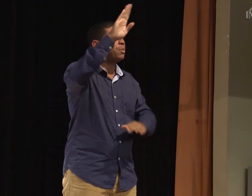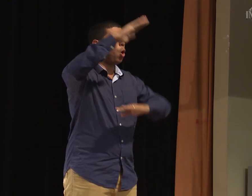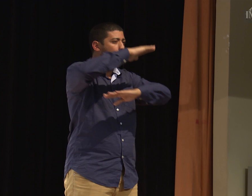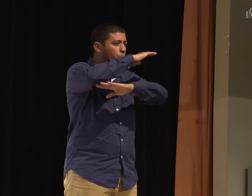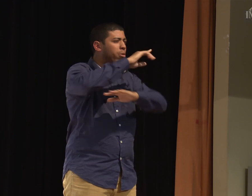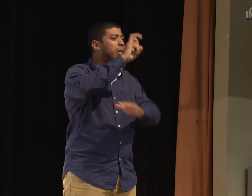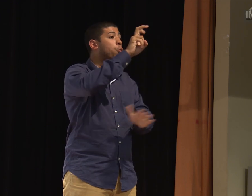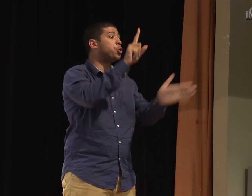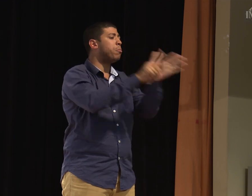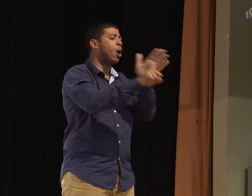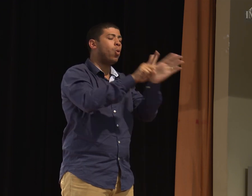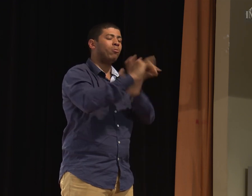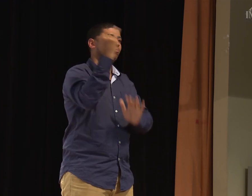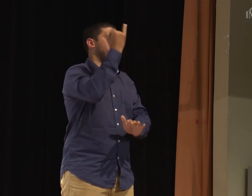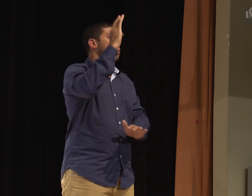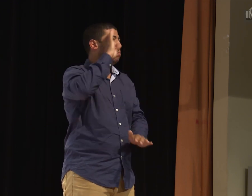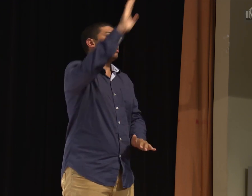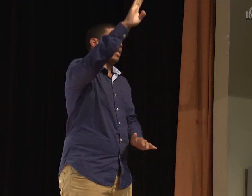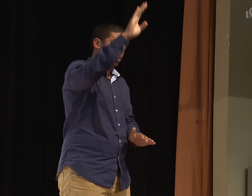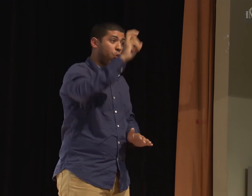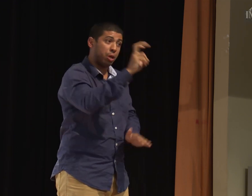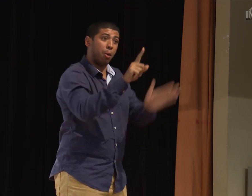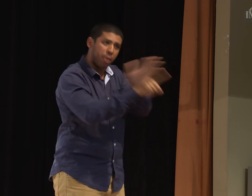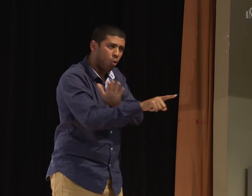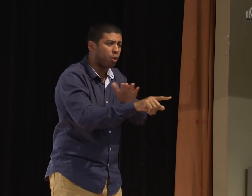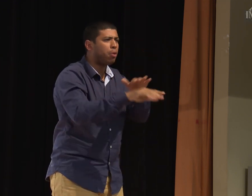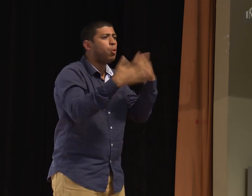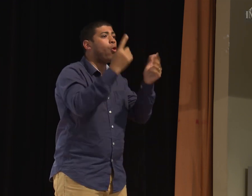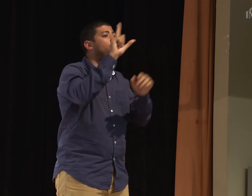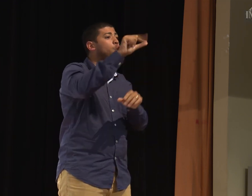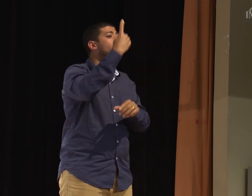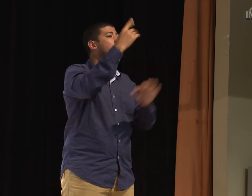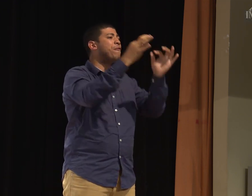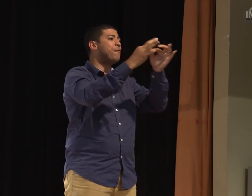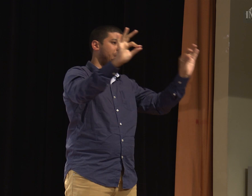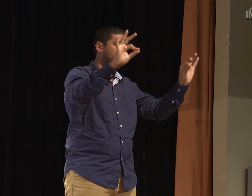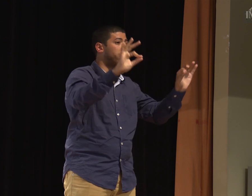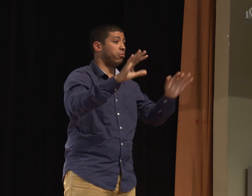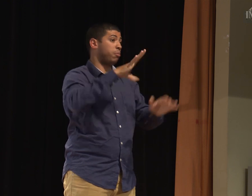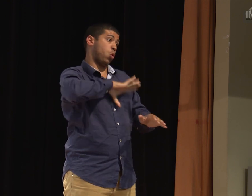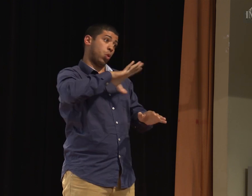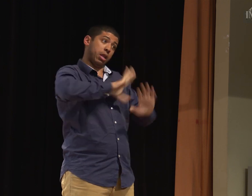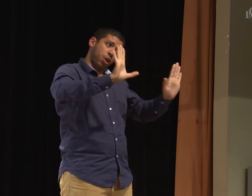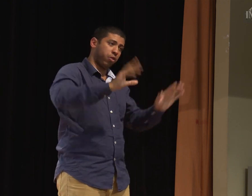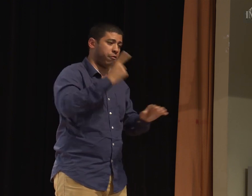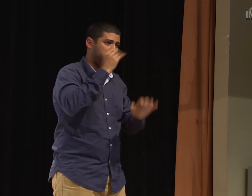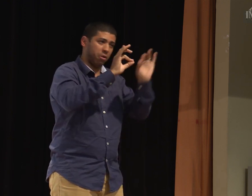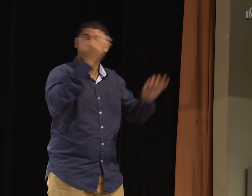né, nesse trabalho, no Museu da Manhã. E havia muitas perguntas importantes, muitas questões importantes. A primeira pergunta, né,